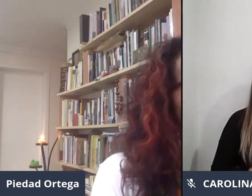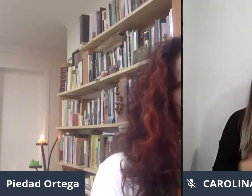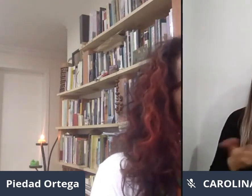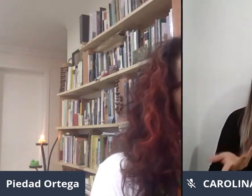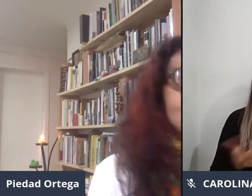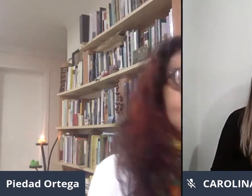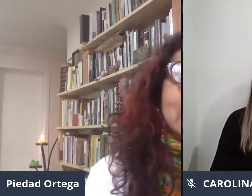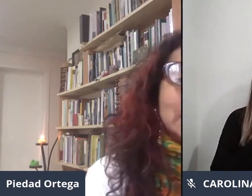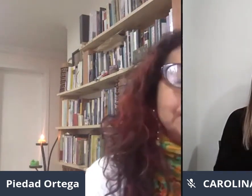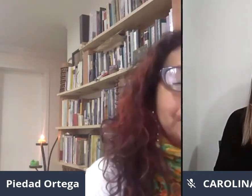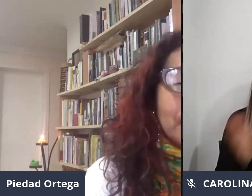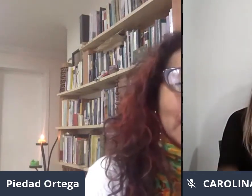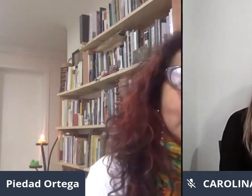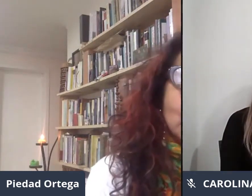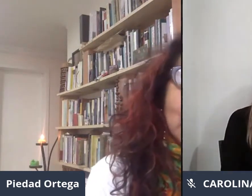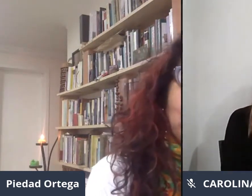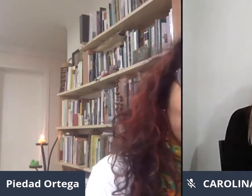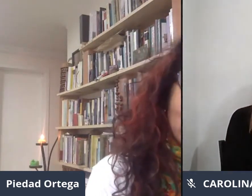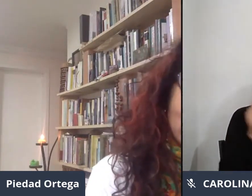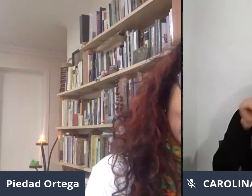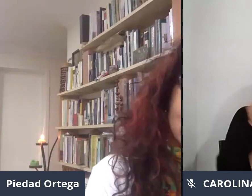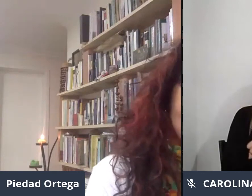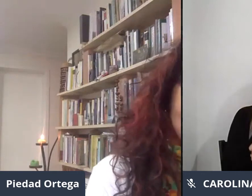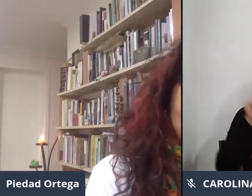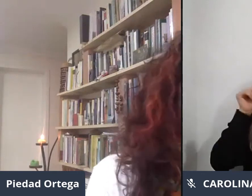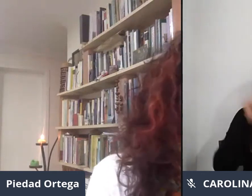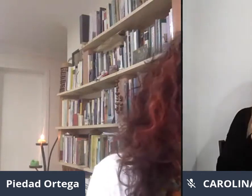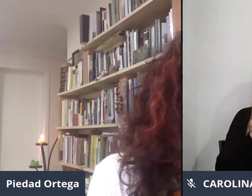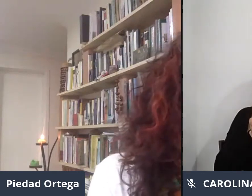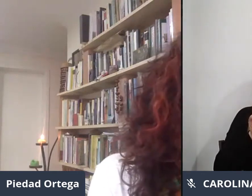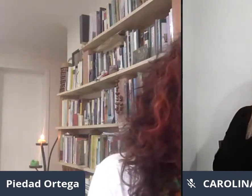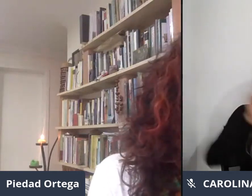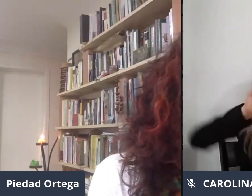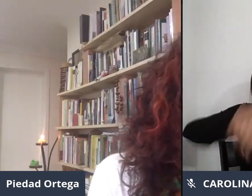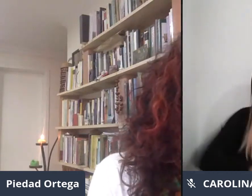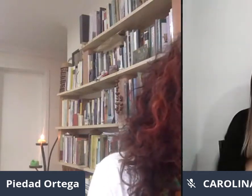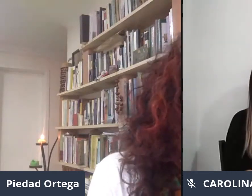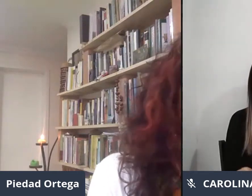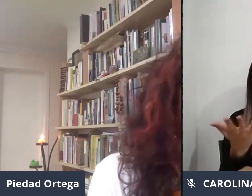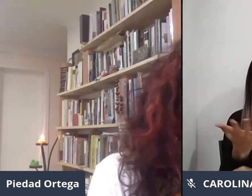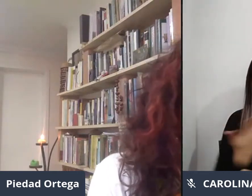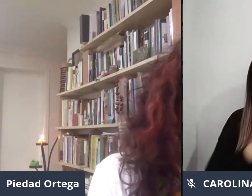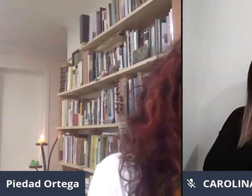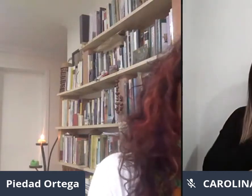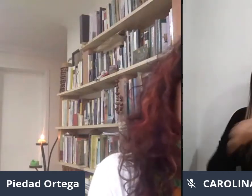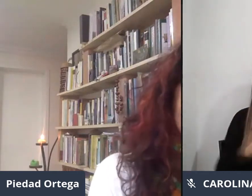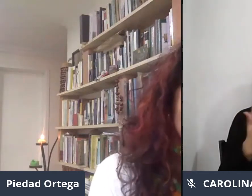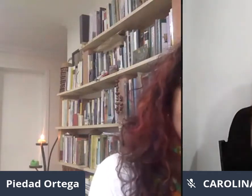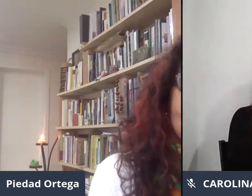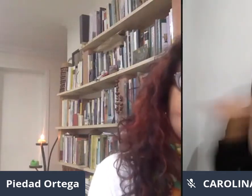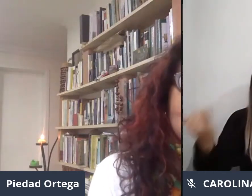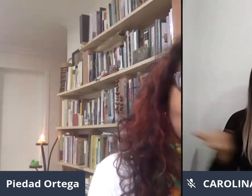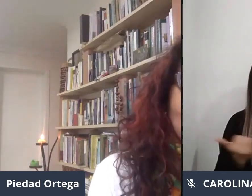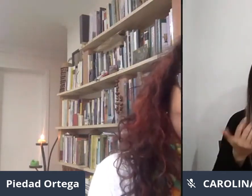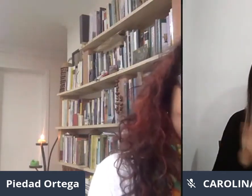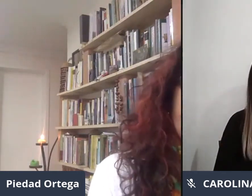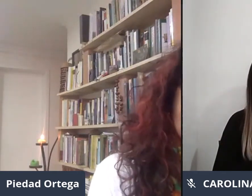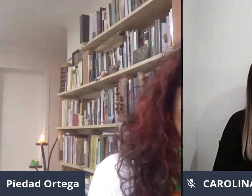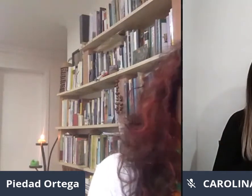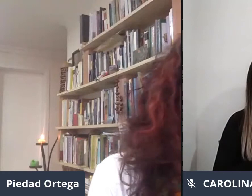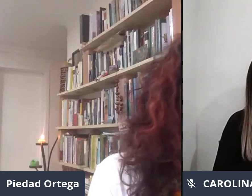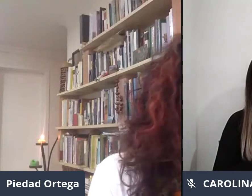la pedagogía crítica es una poética de nuestra existencia y tiene que estar hecha con